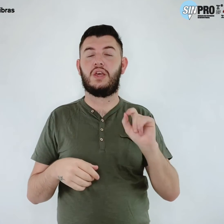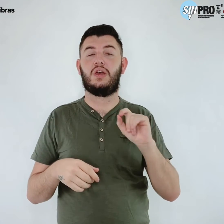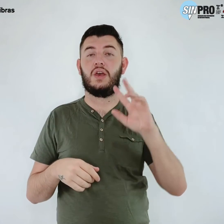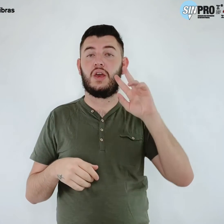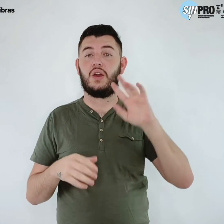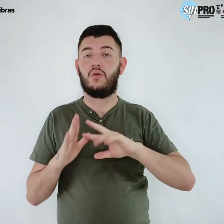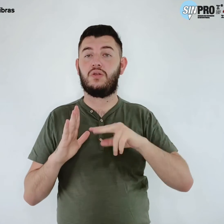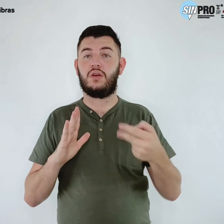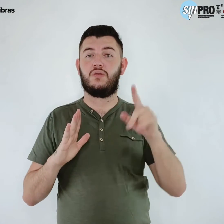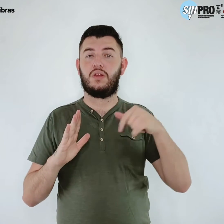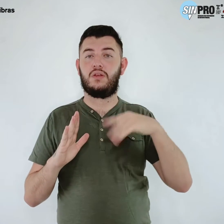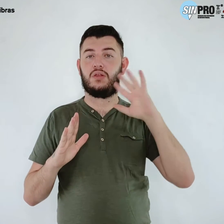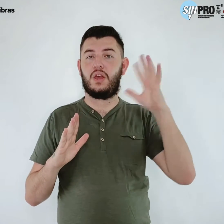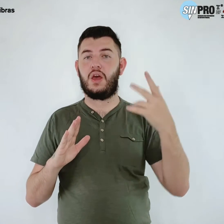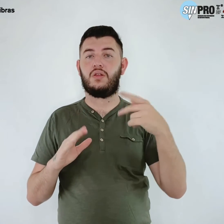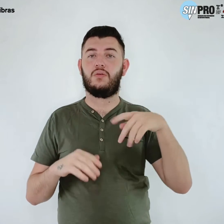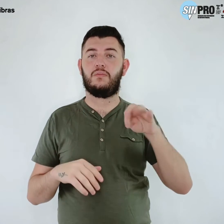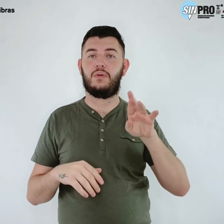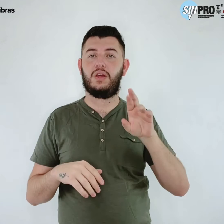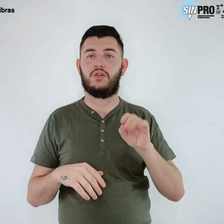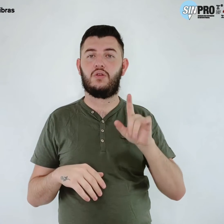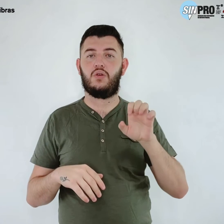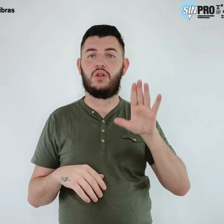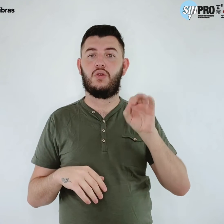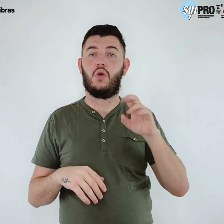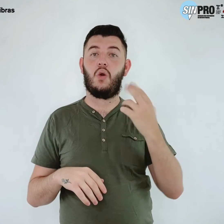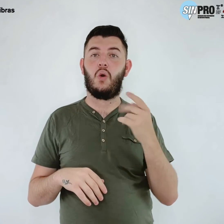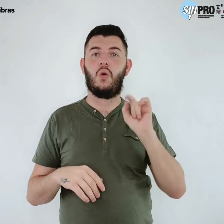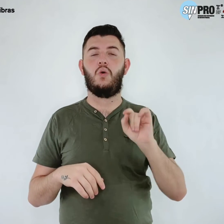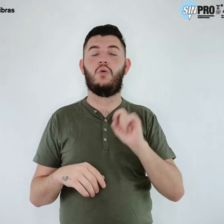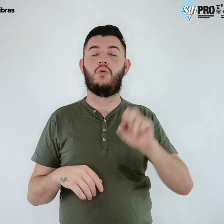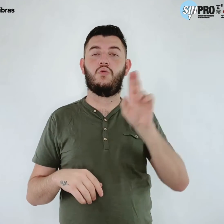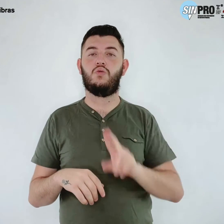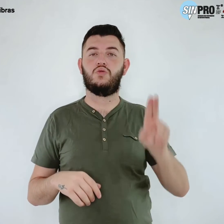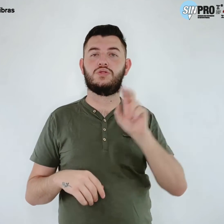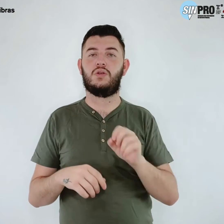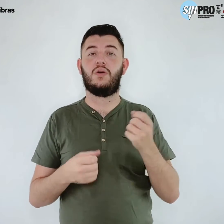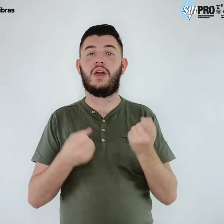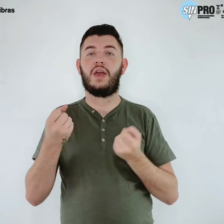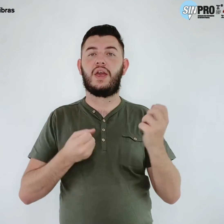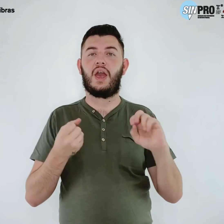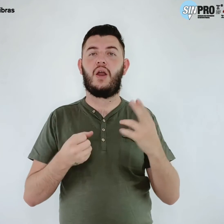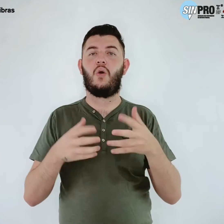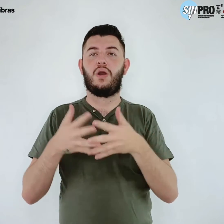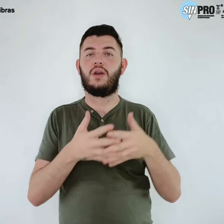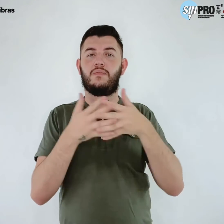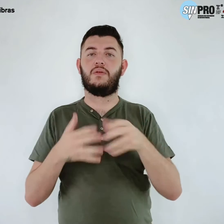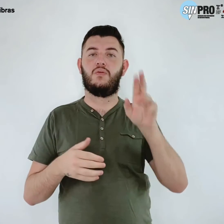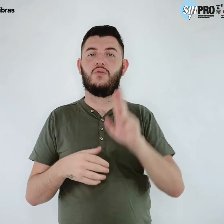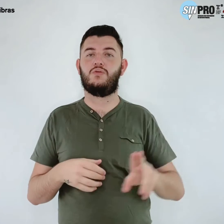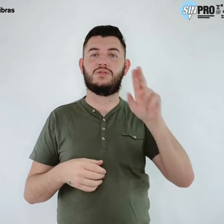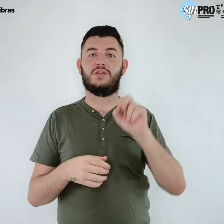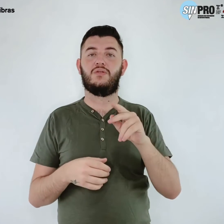plásticos que advêm do petróleo, ou é transportado por veículos que utilizam o petróleo como